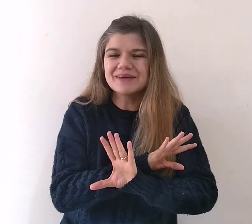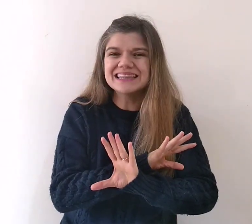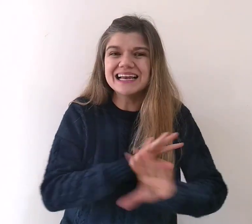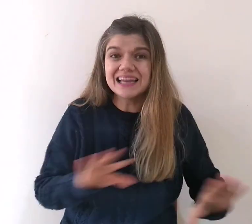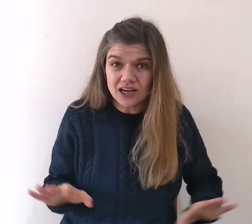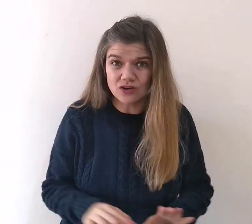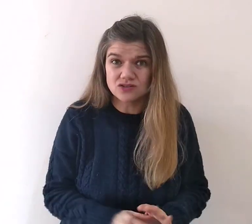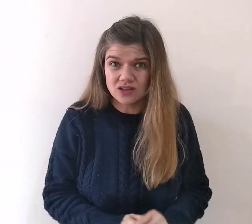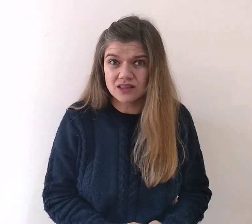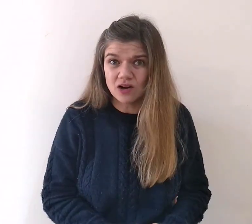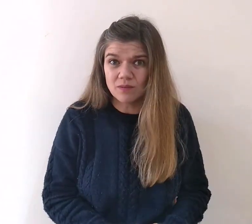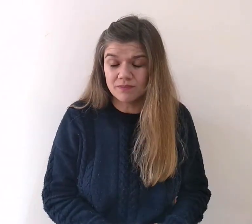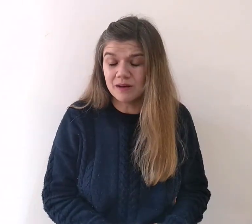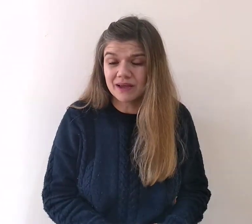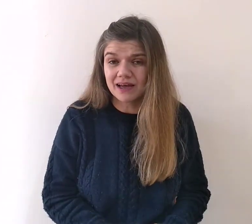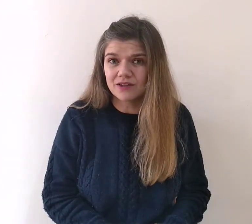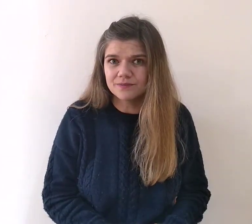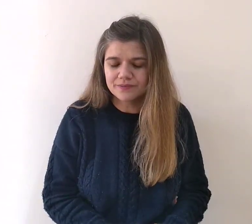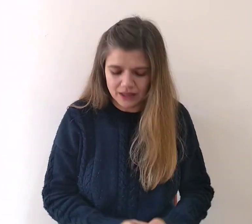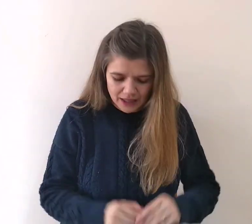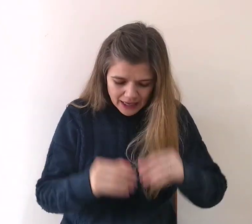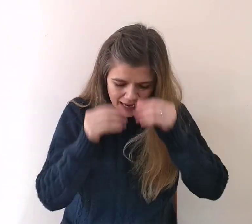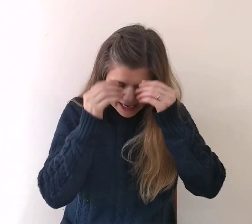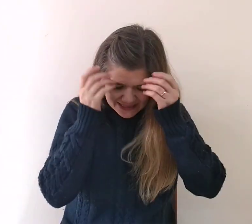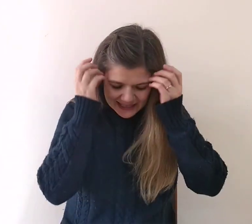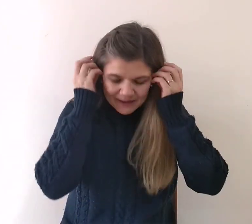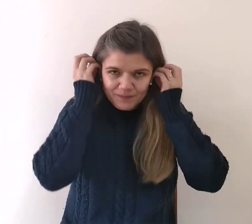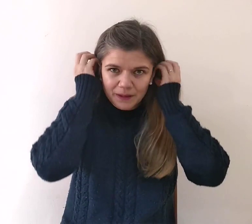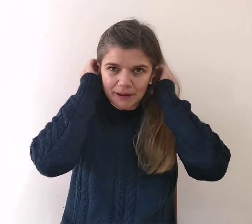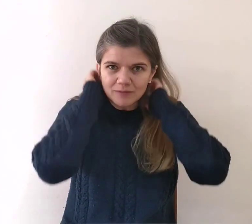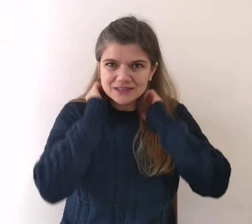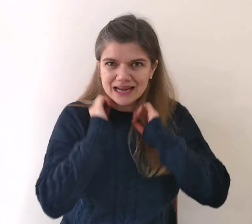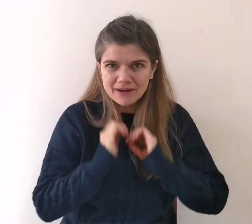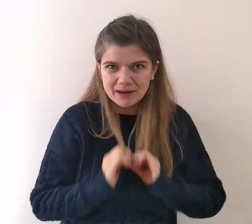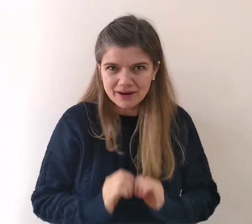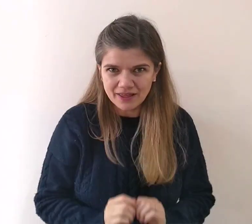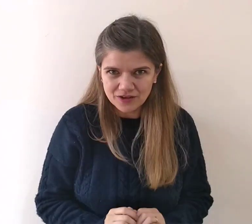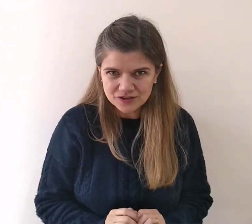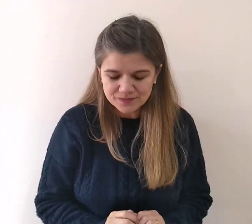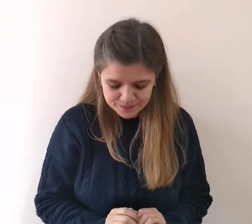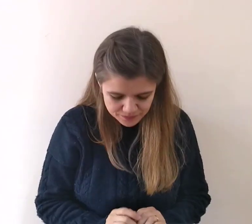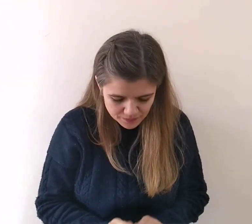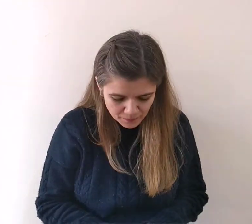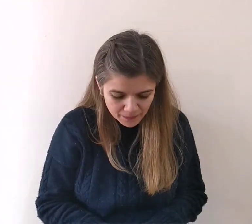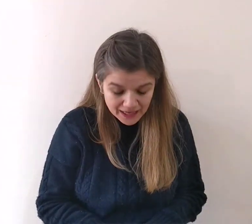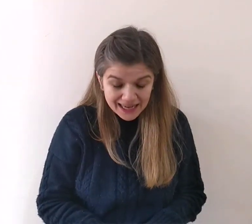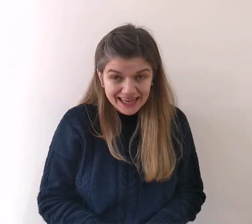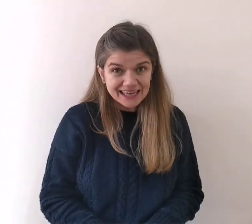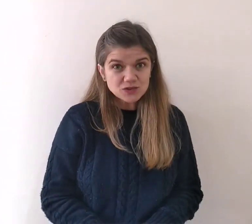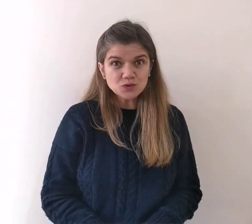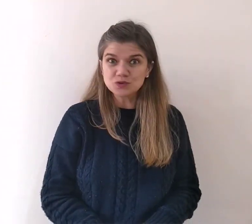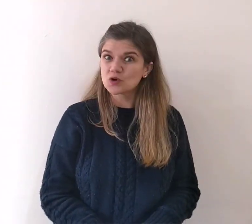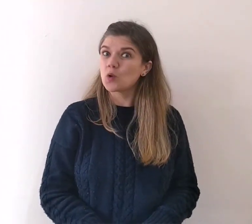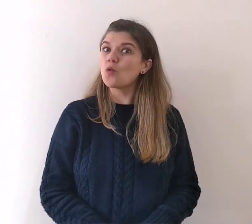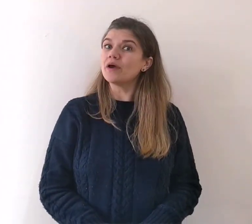completamente lejos del pecado? Así que vamos a la palabra de Dios. Jesús